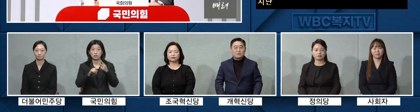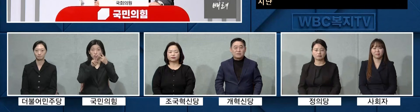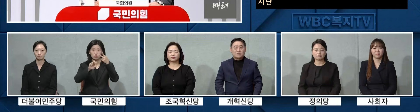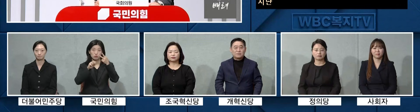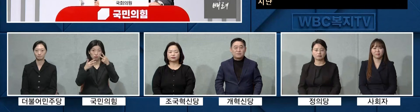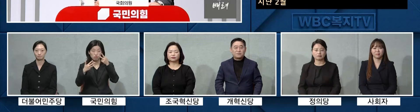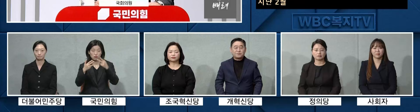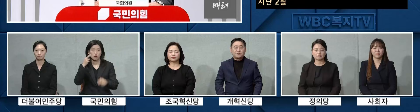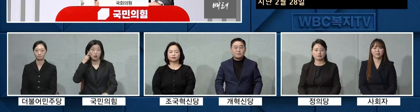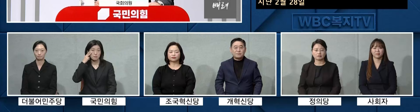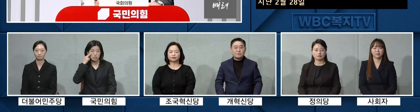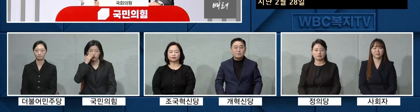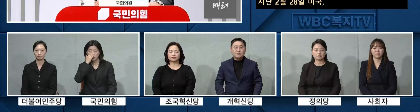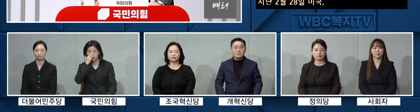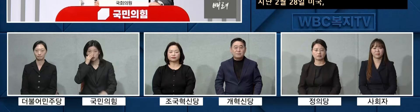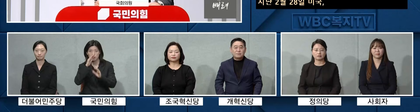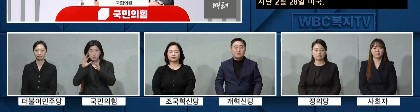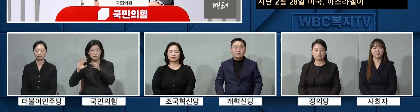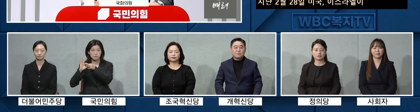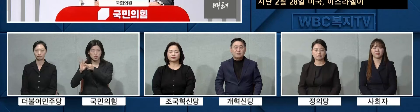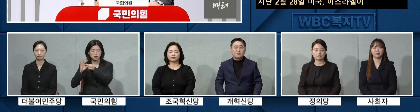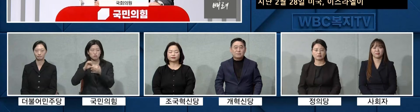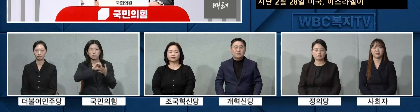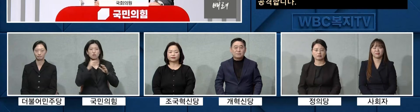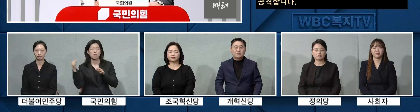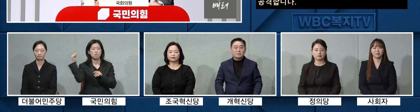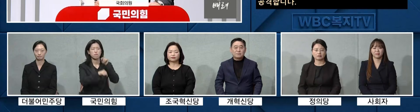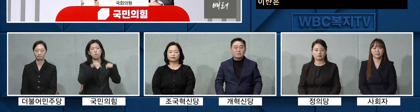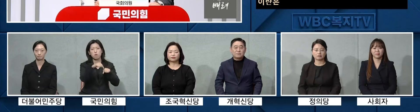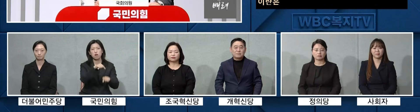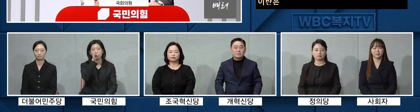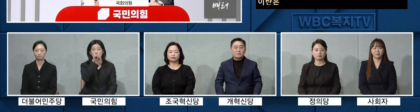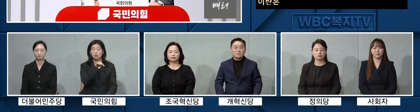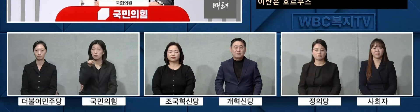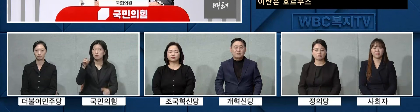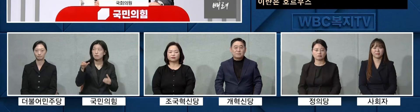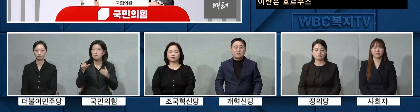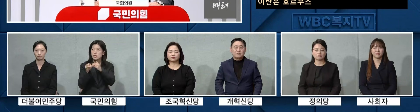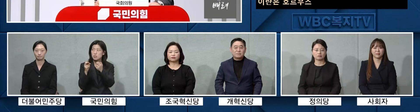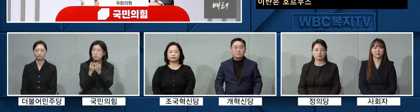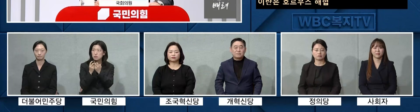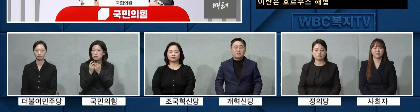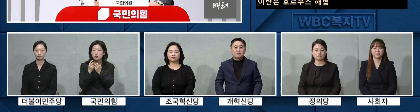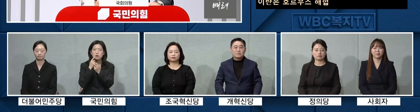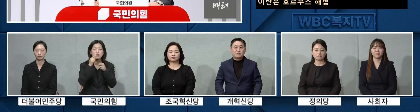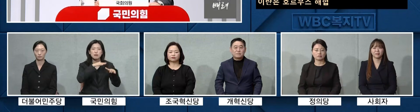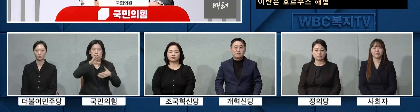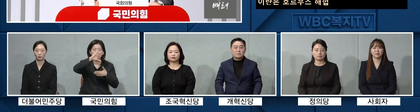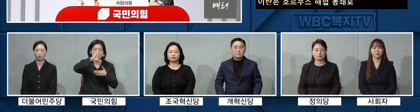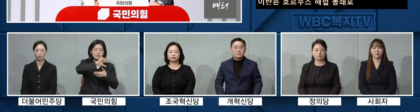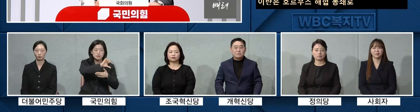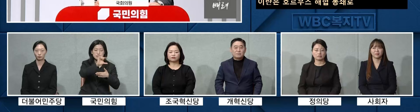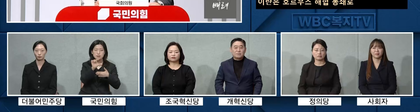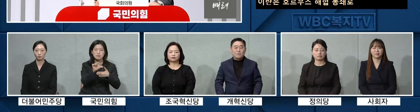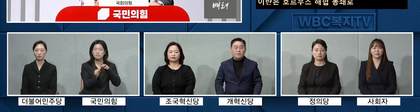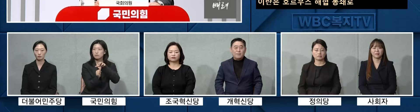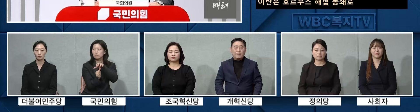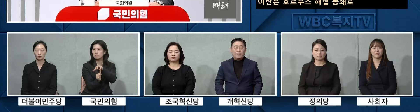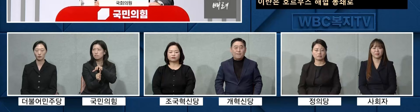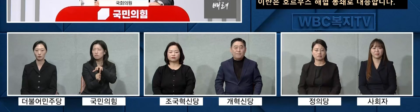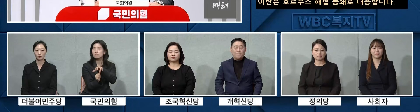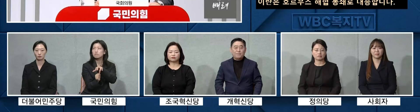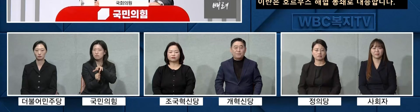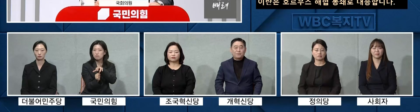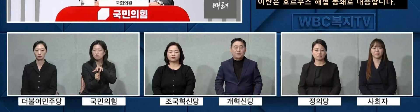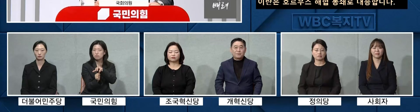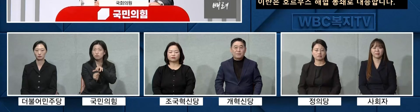이스라엘이 이란을 공격합니다. 이란은 호르무즈 해협 봉쇄로 대응합니다. 미국은 동맹국과 관련국에게